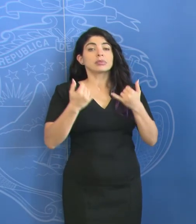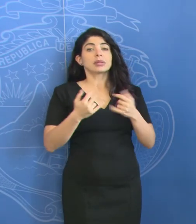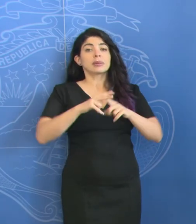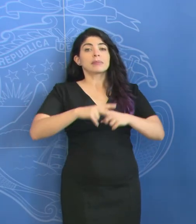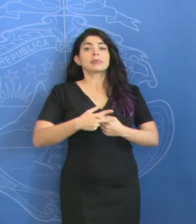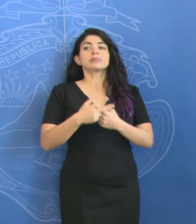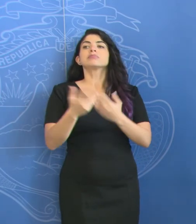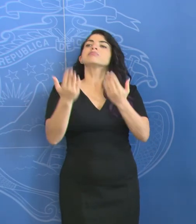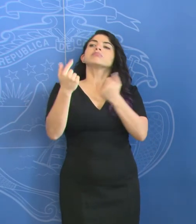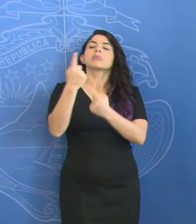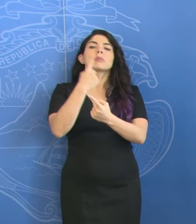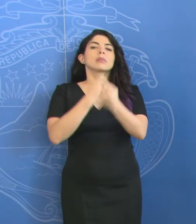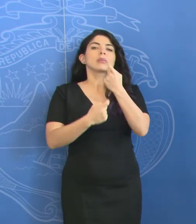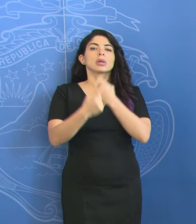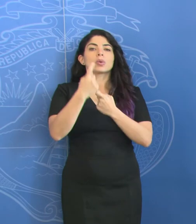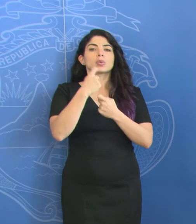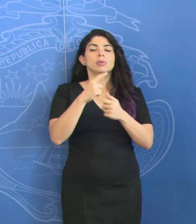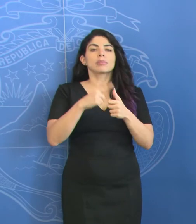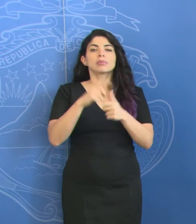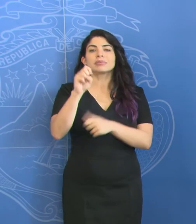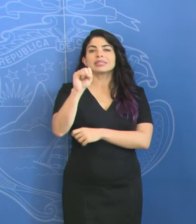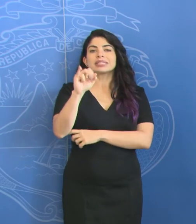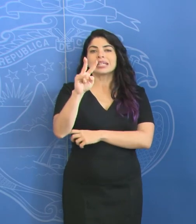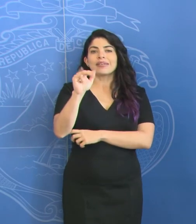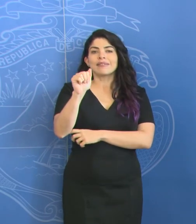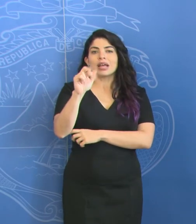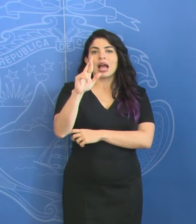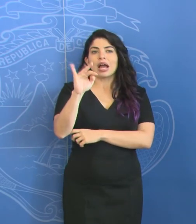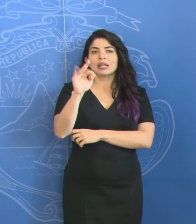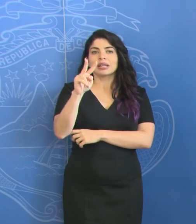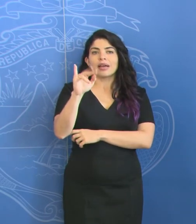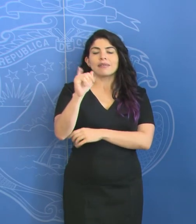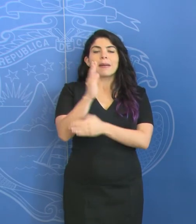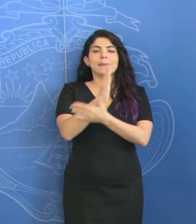Iniciamos el periodo de consultas con Silvia Artavia de La Nación.